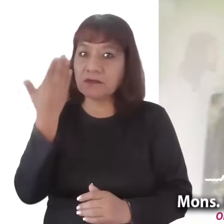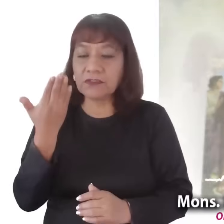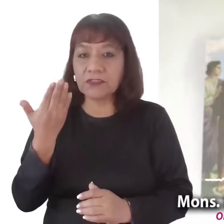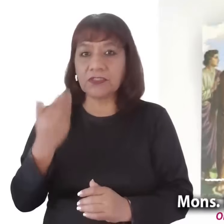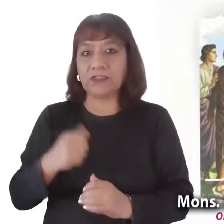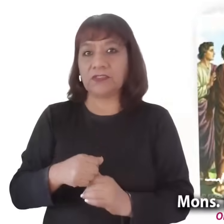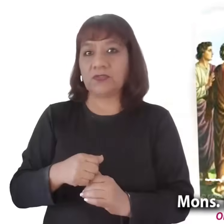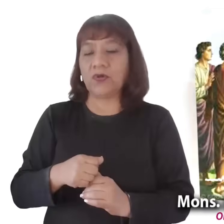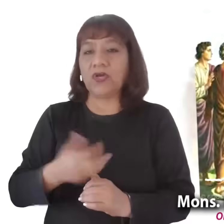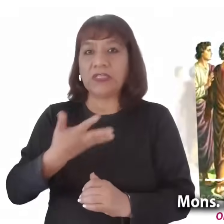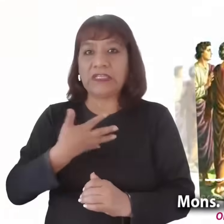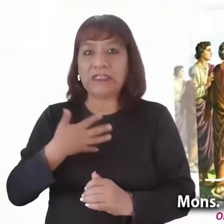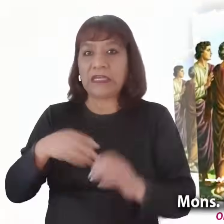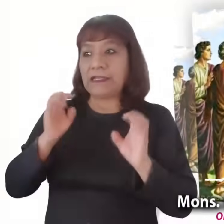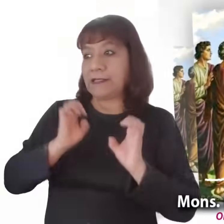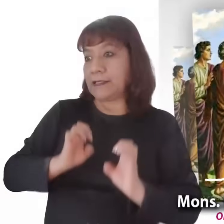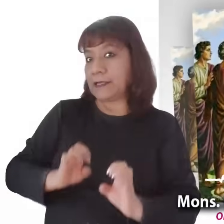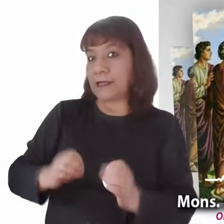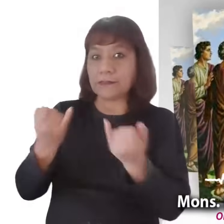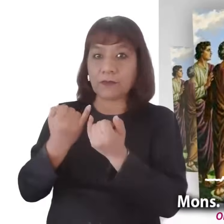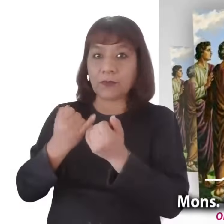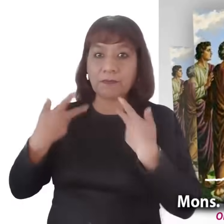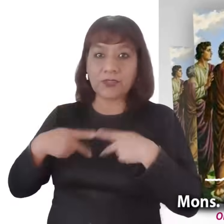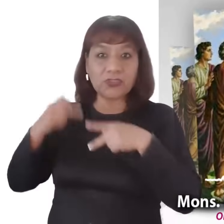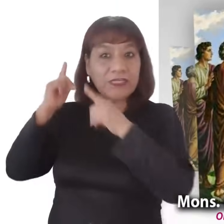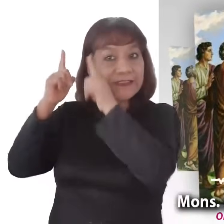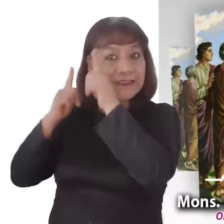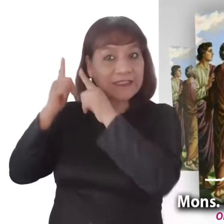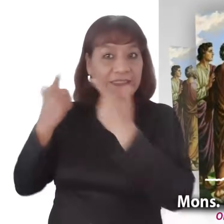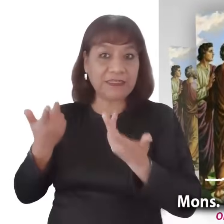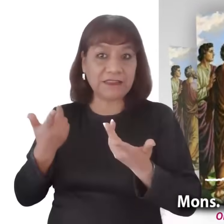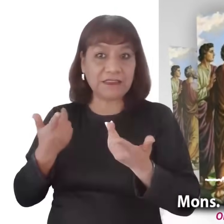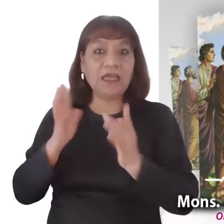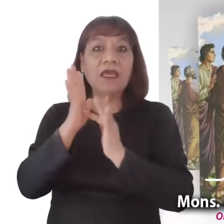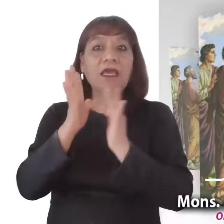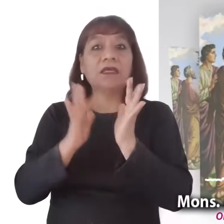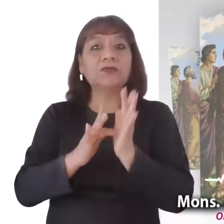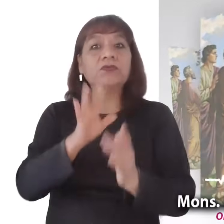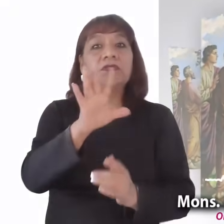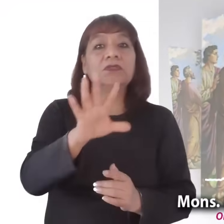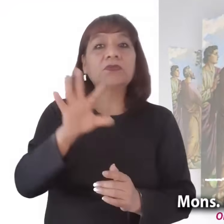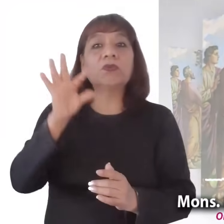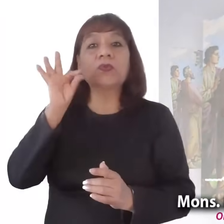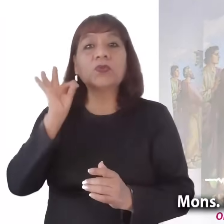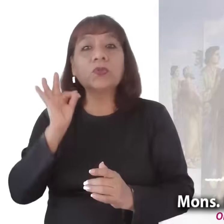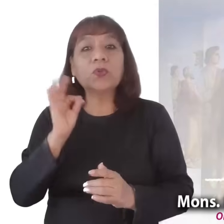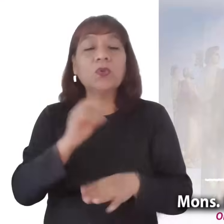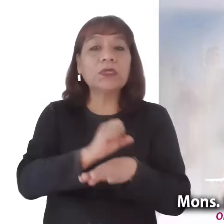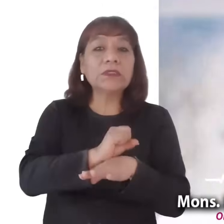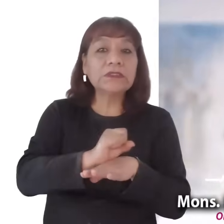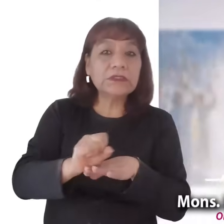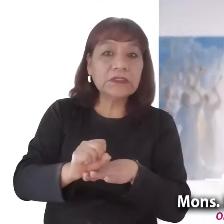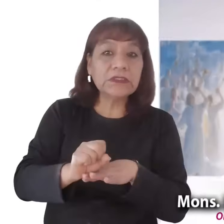de la que hacían gala los griegos. Escogió el camino de la sencillez, de